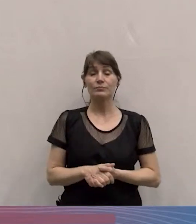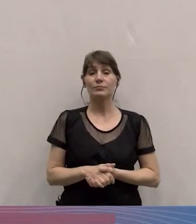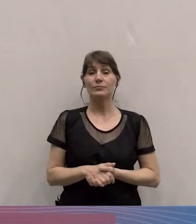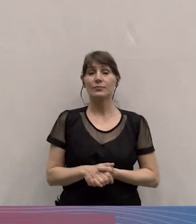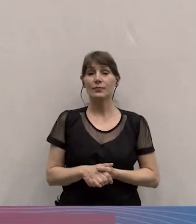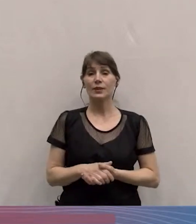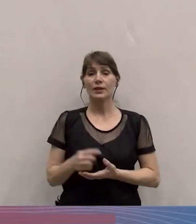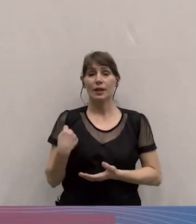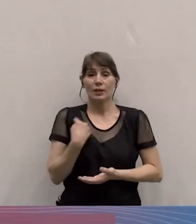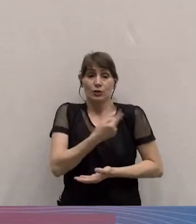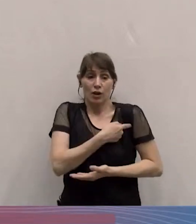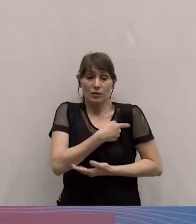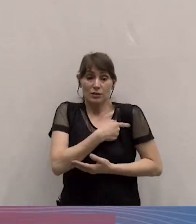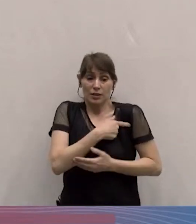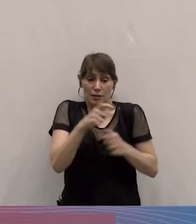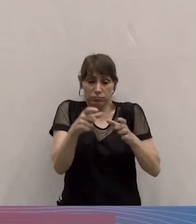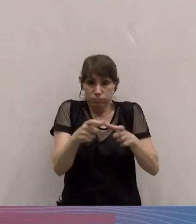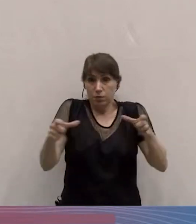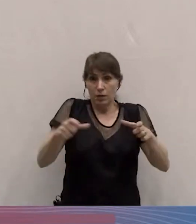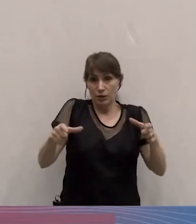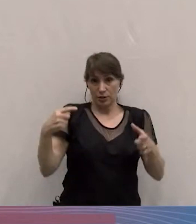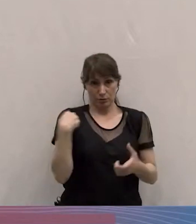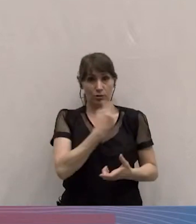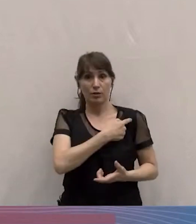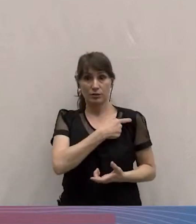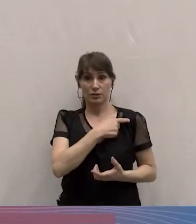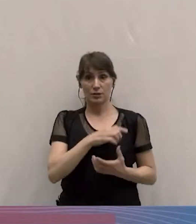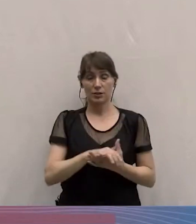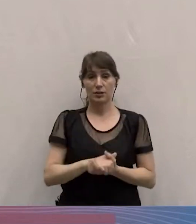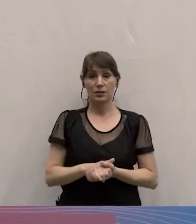Nós, a grande maioria de nós,